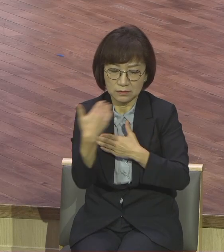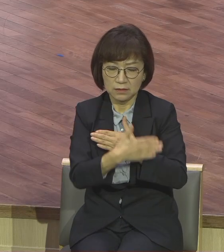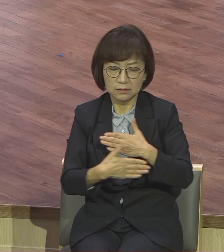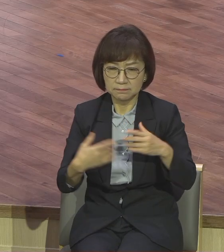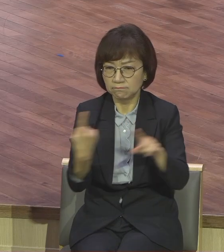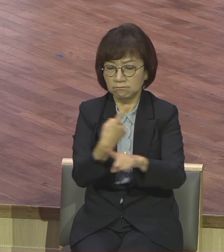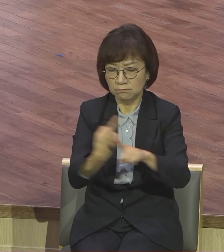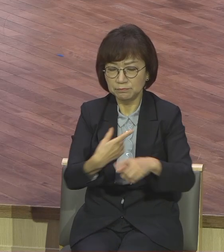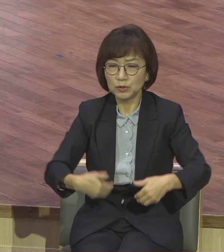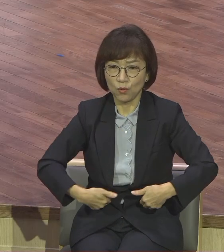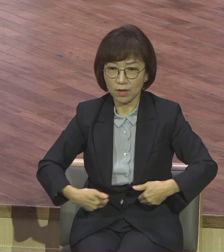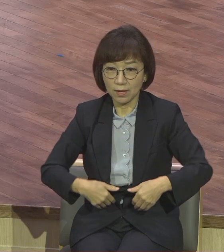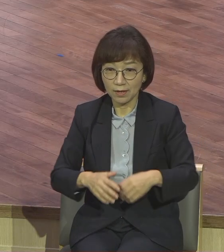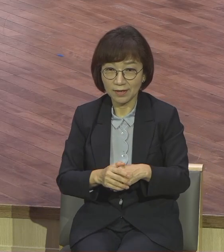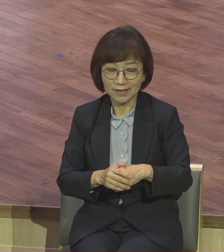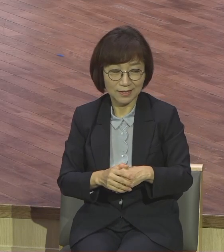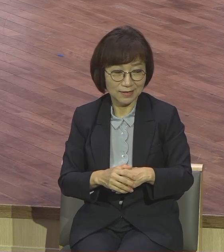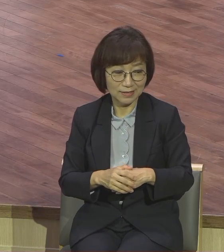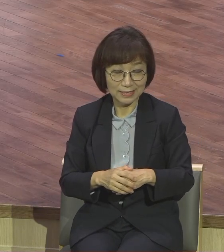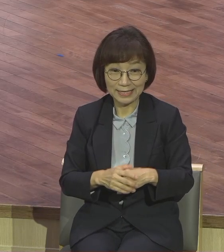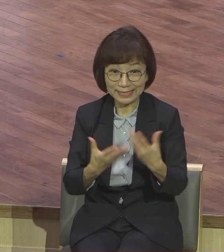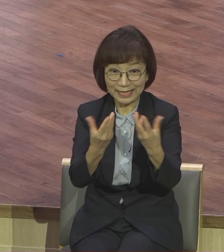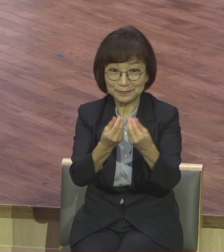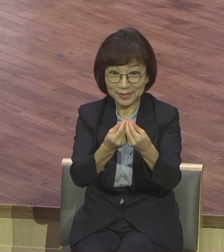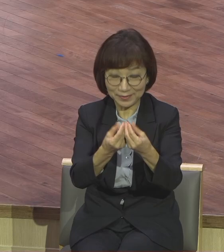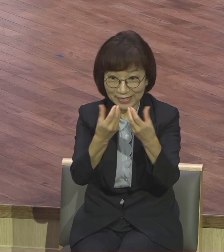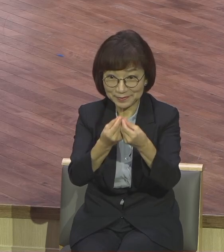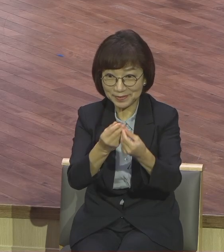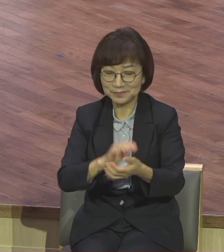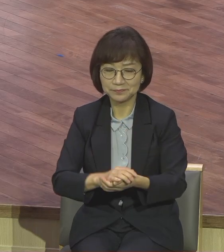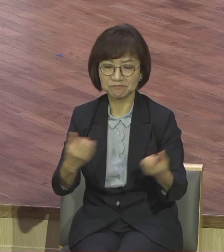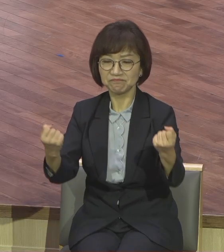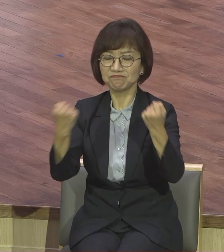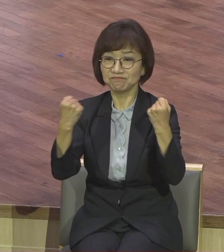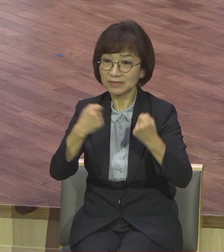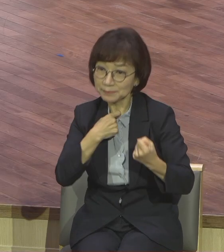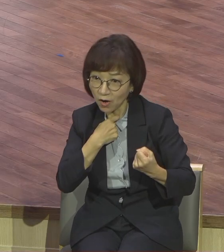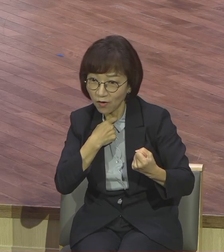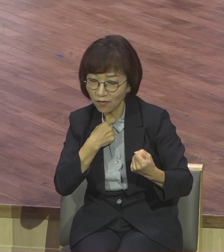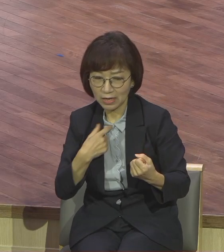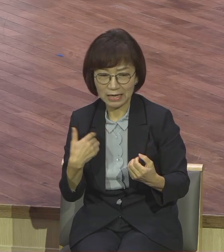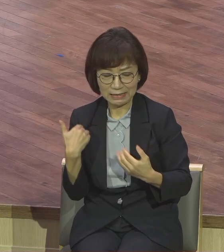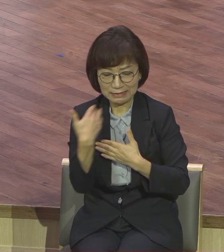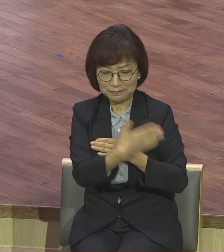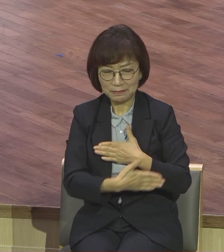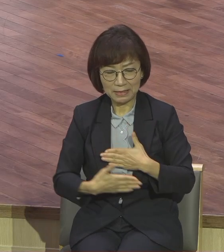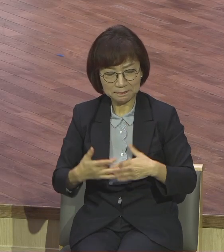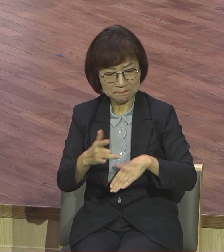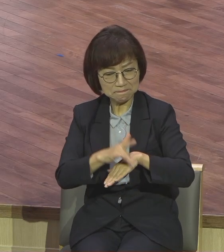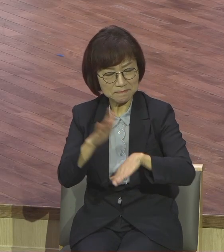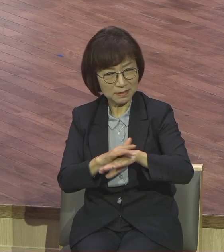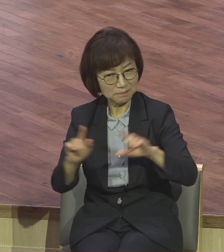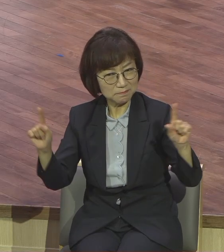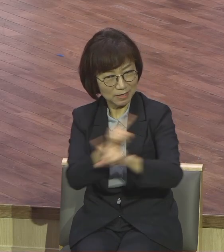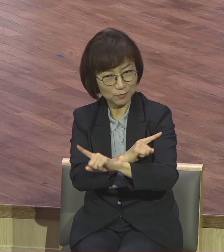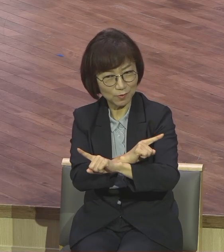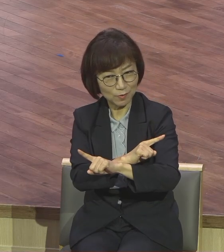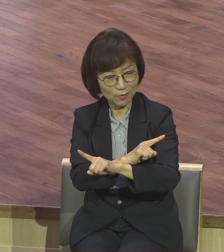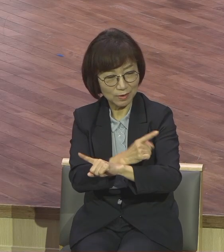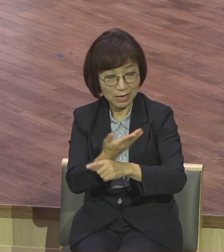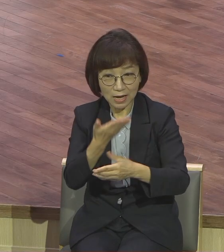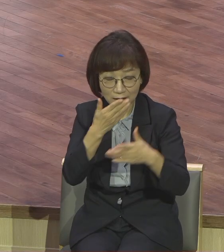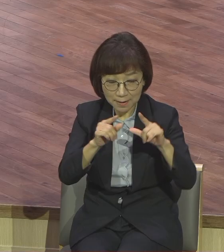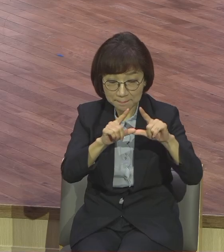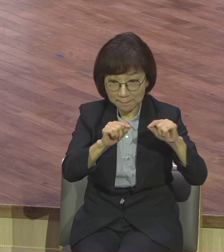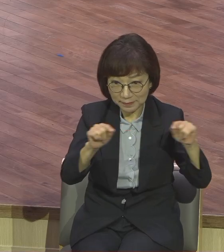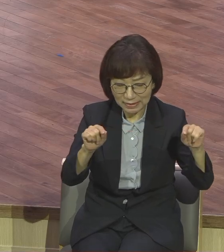있습니다. 심지어 건강하기 위해서 체질을 개선하고 음식을